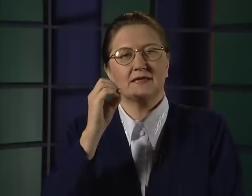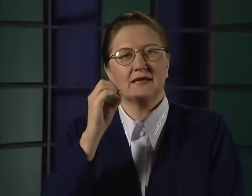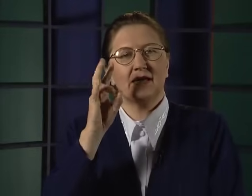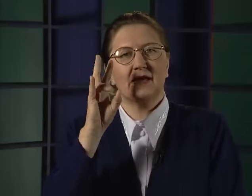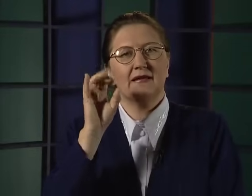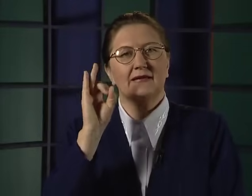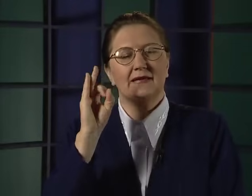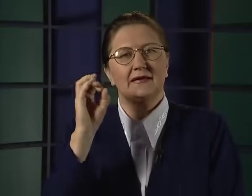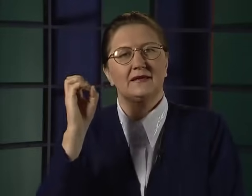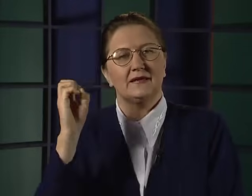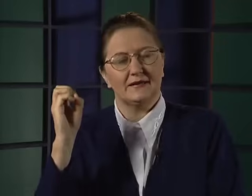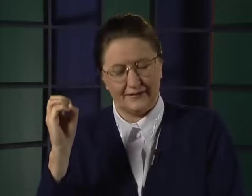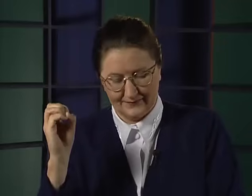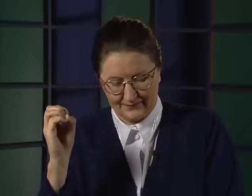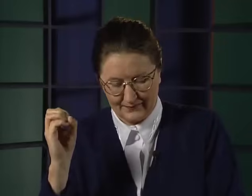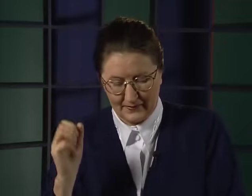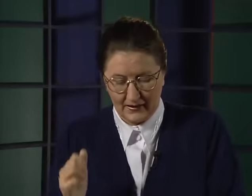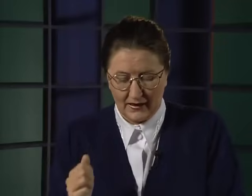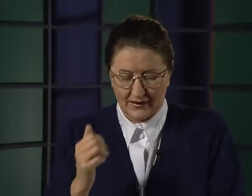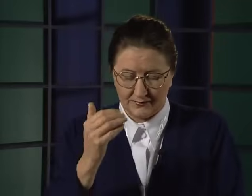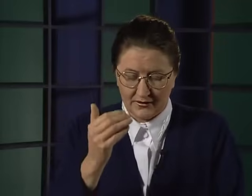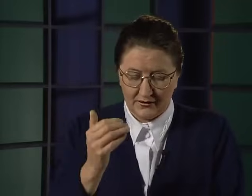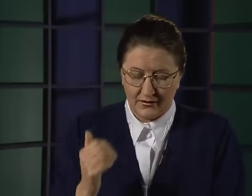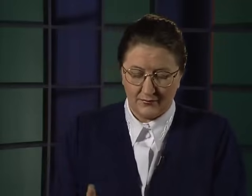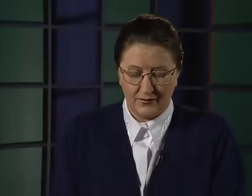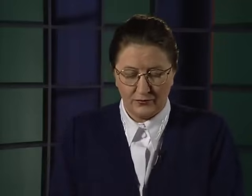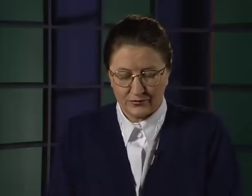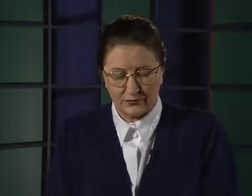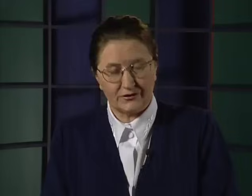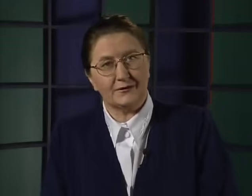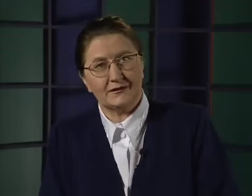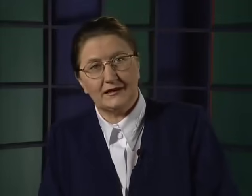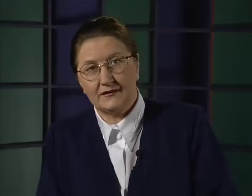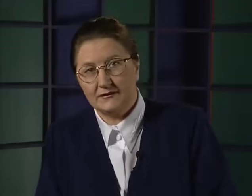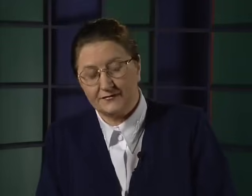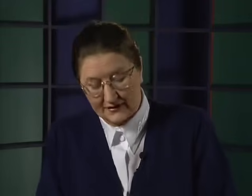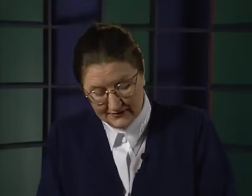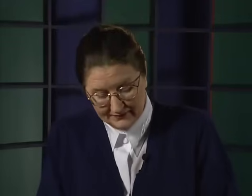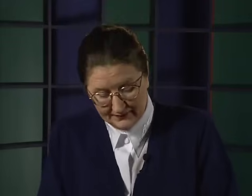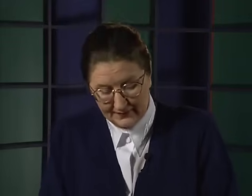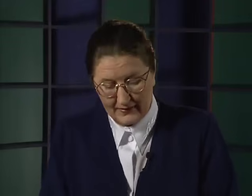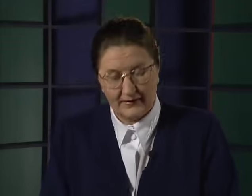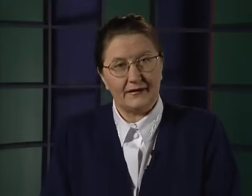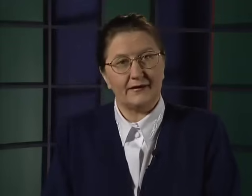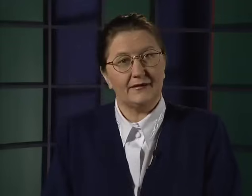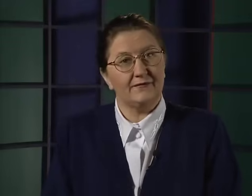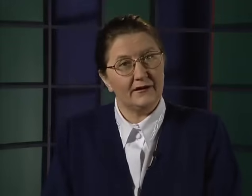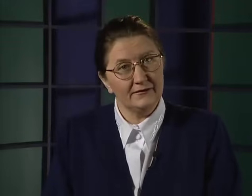Зрение. А теперь мы можем уже продактилировать фразы. Иван